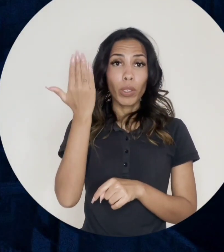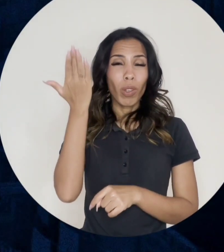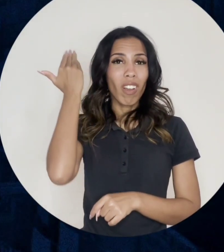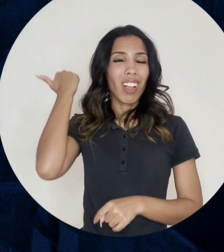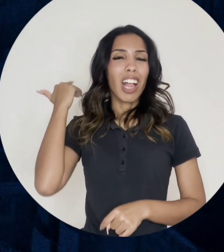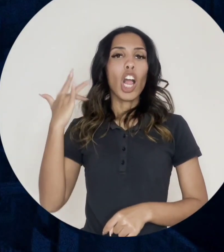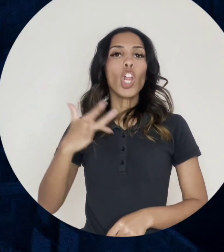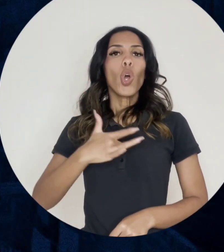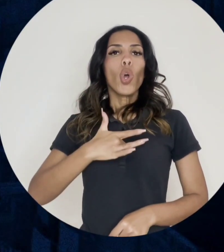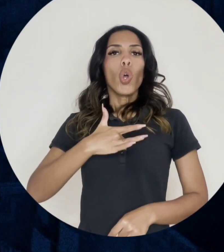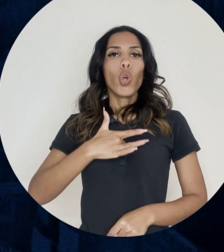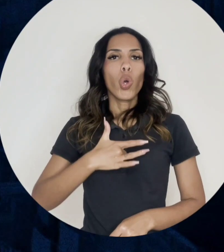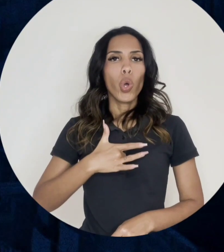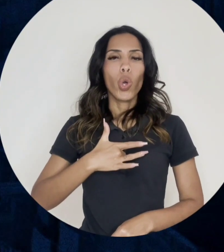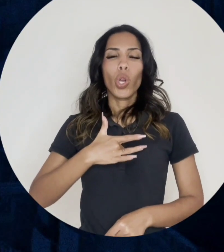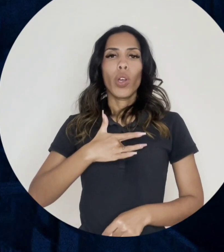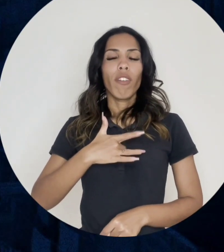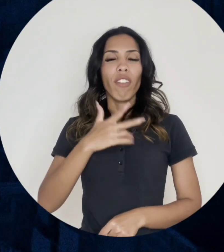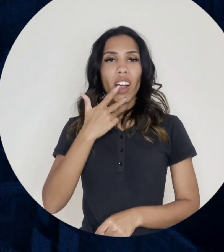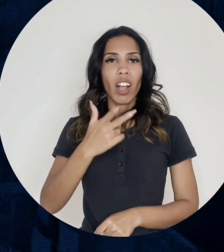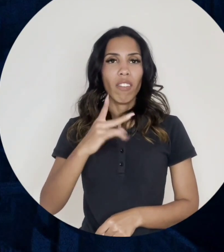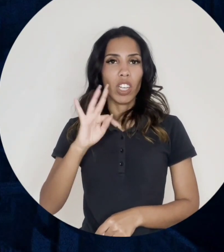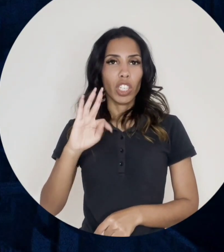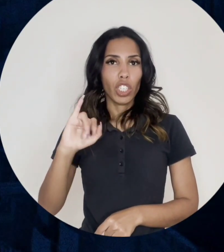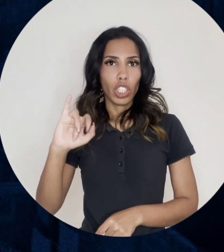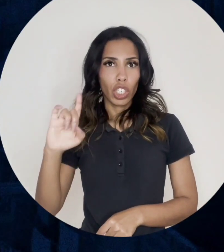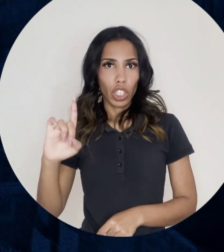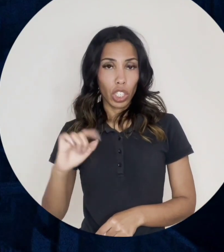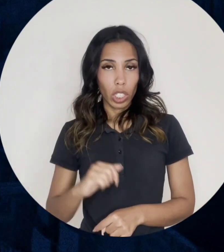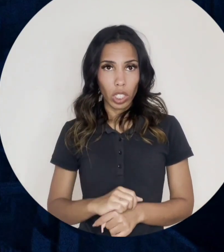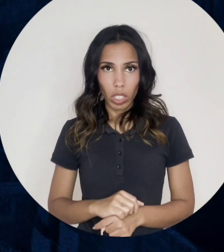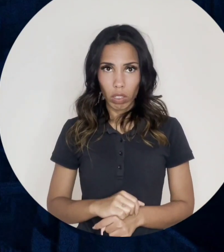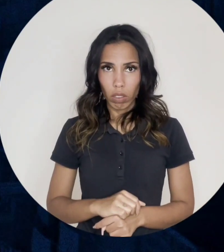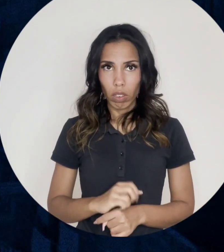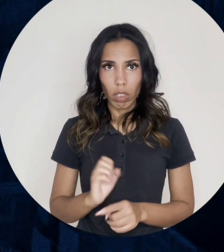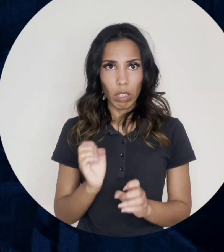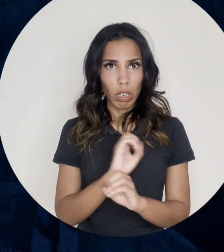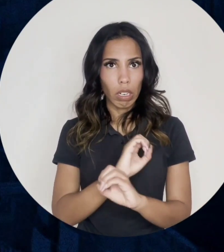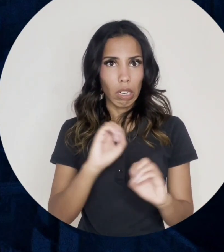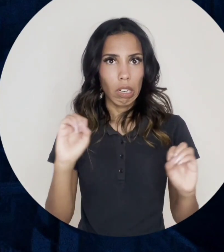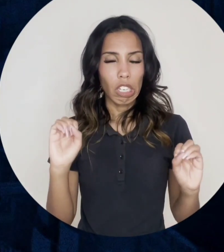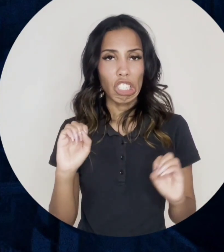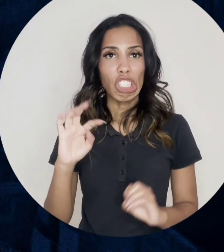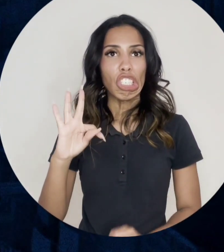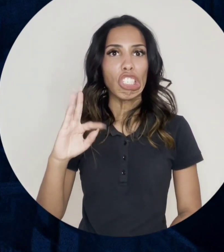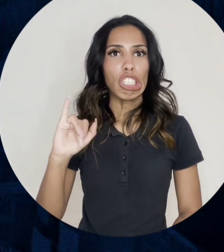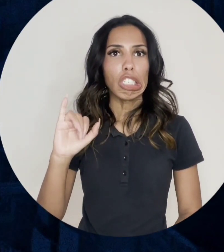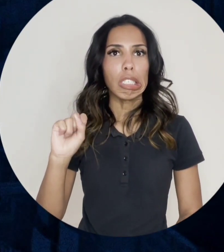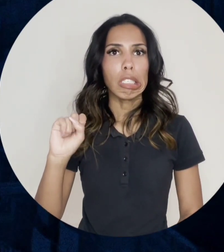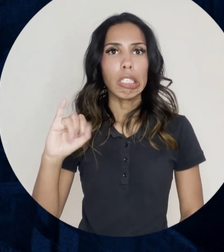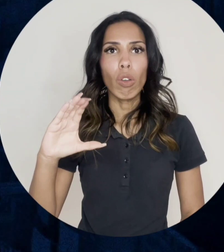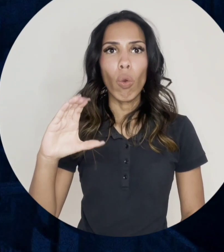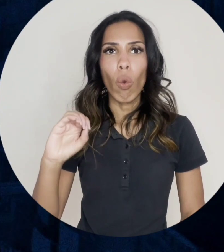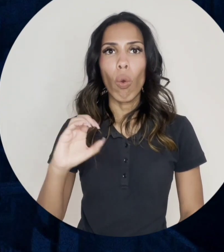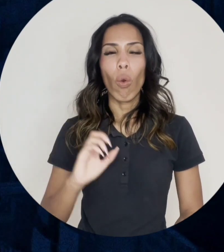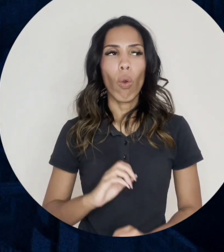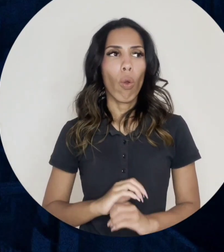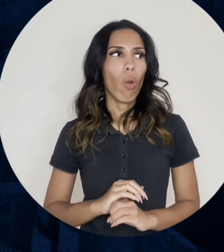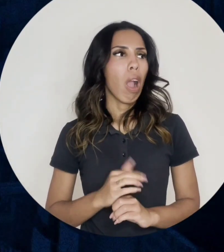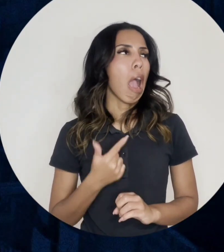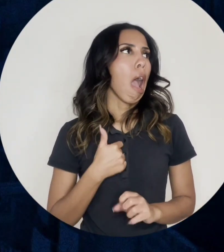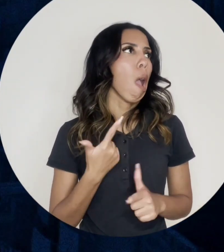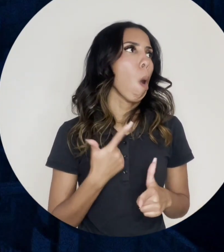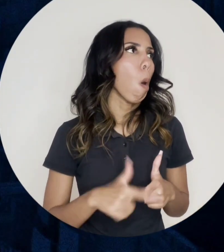se falava tísico. E Deus me livre se alguém. Então ninguém dizia que estava tísico, as pessoas diziam que estava com probleminha